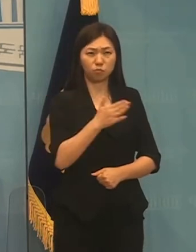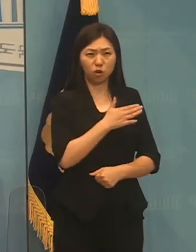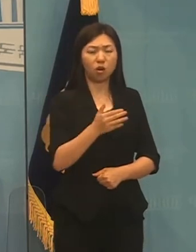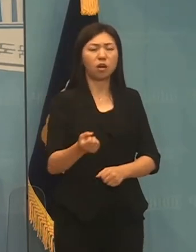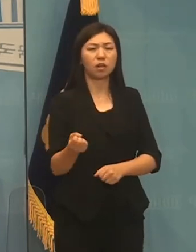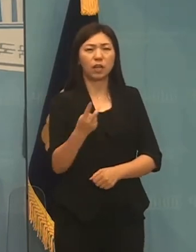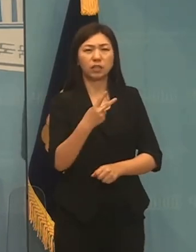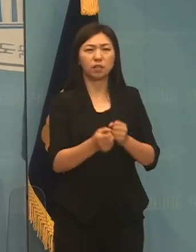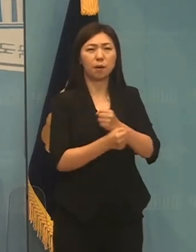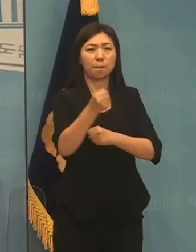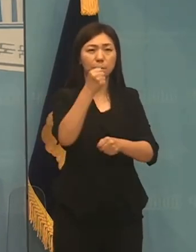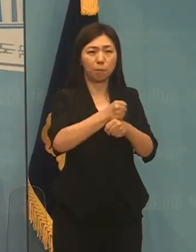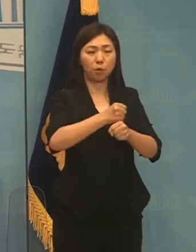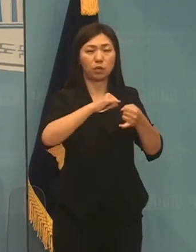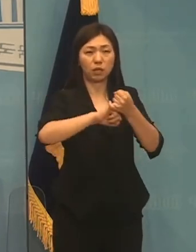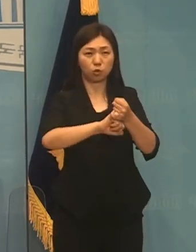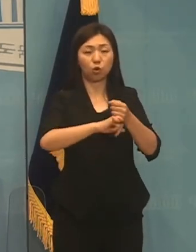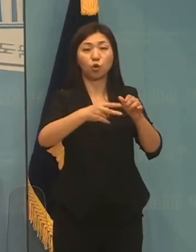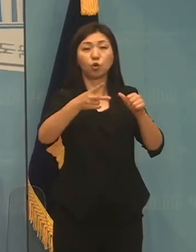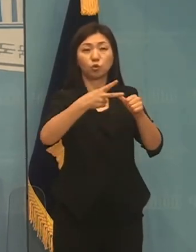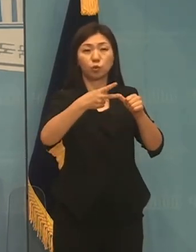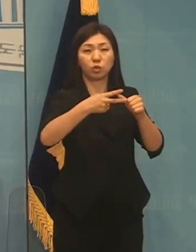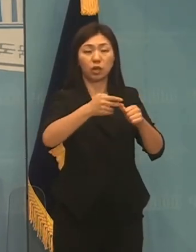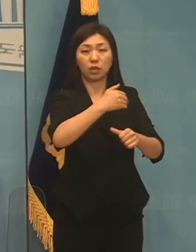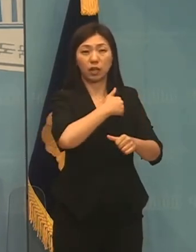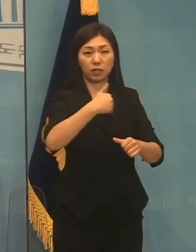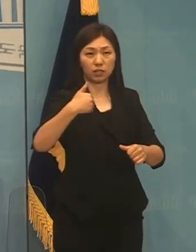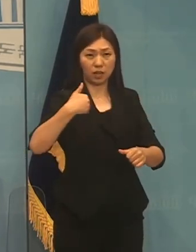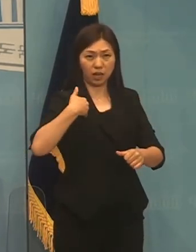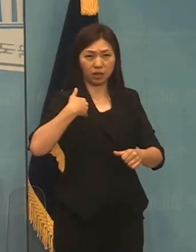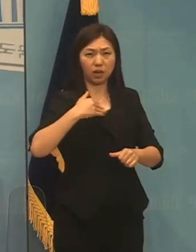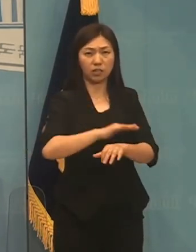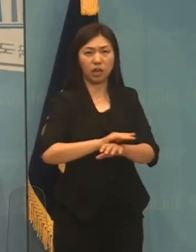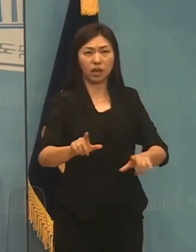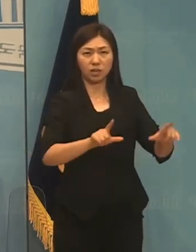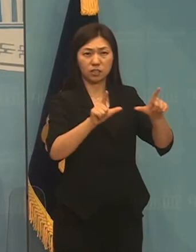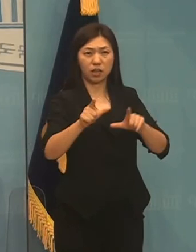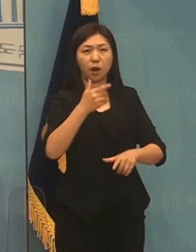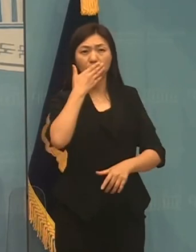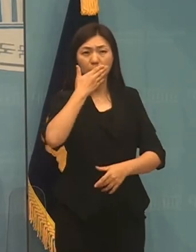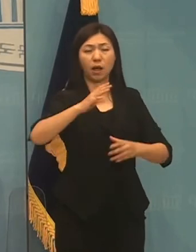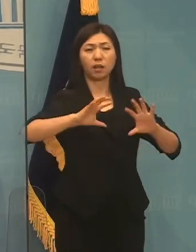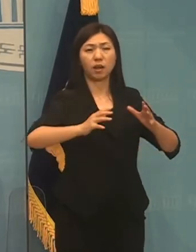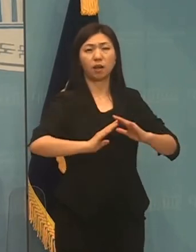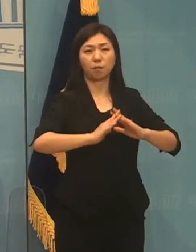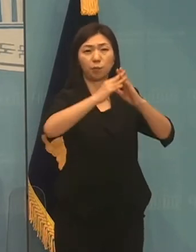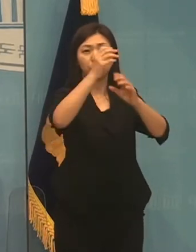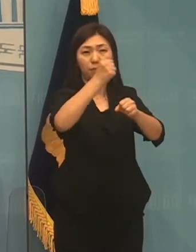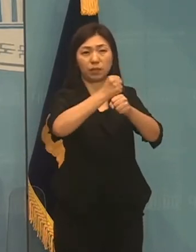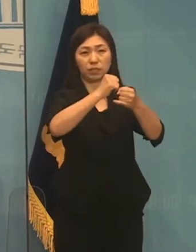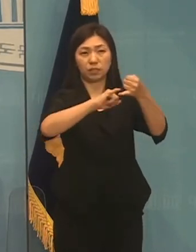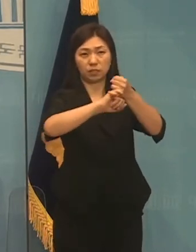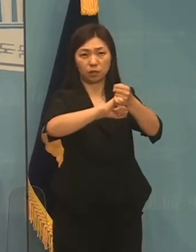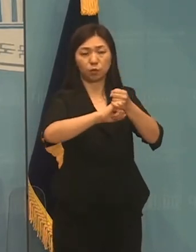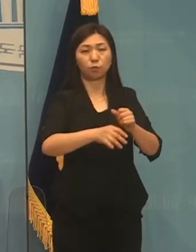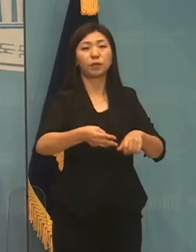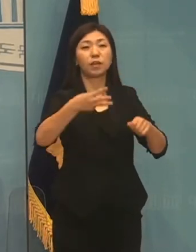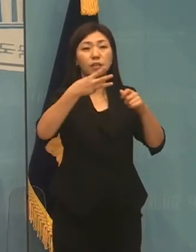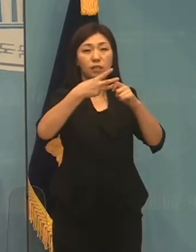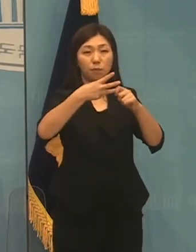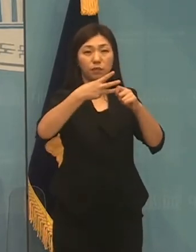보강시키겠습니다. 둘째, 정정당당하게 잘 살 수 있는 나라를 건설하겠습니다.